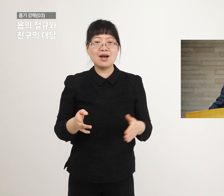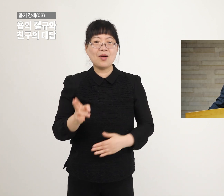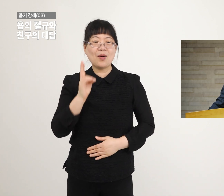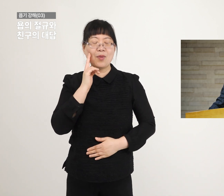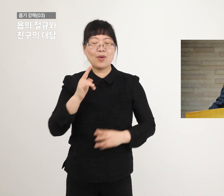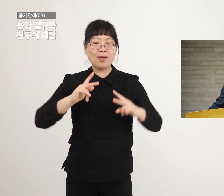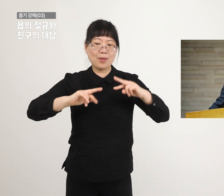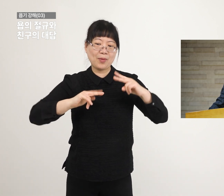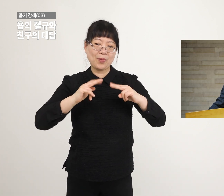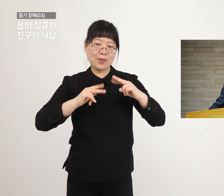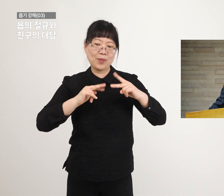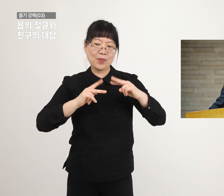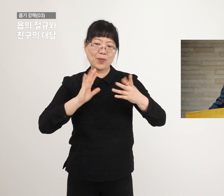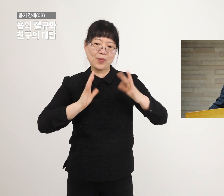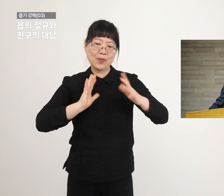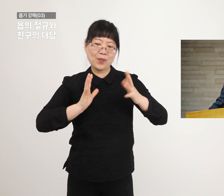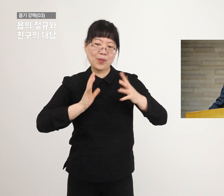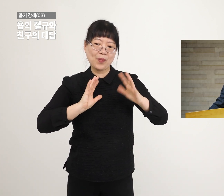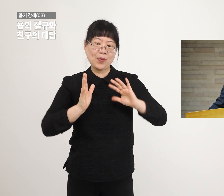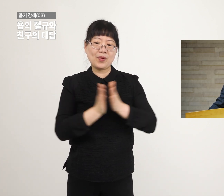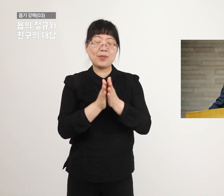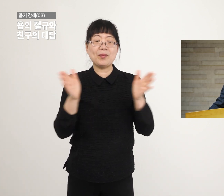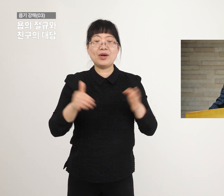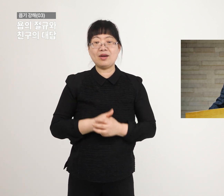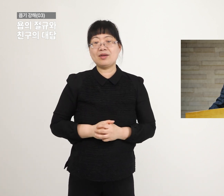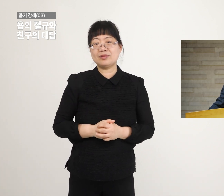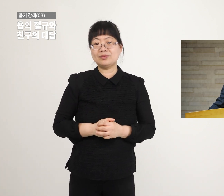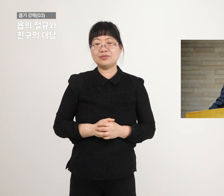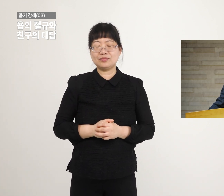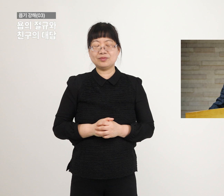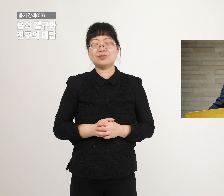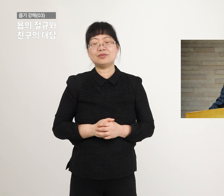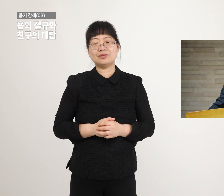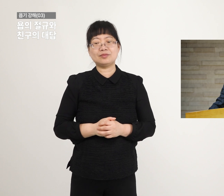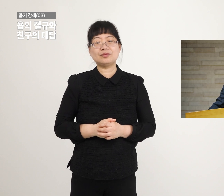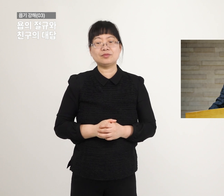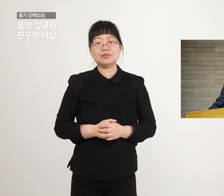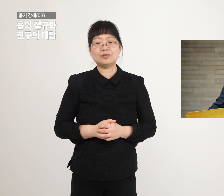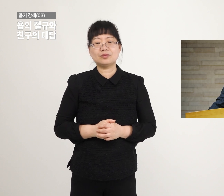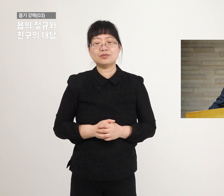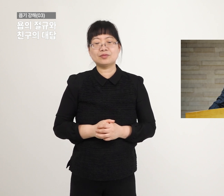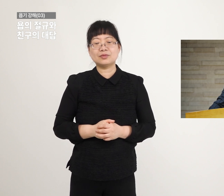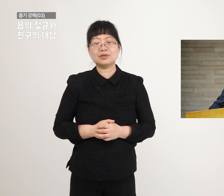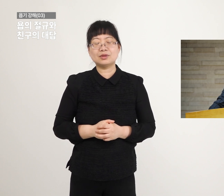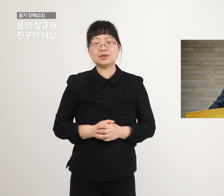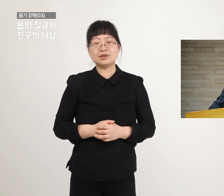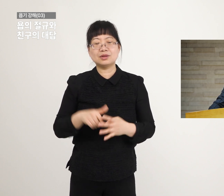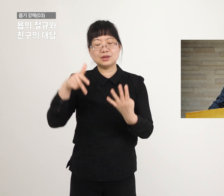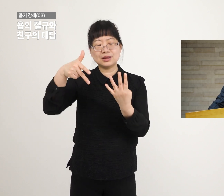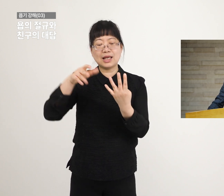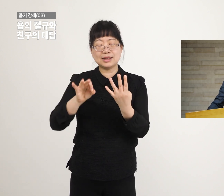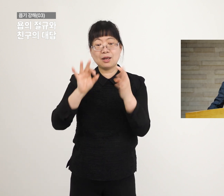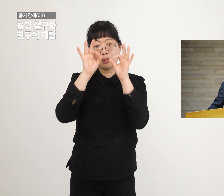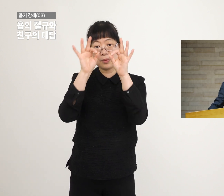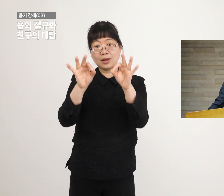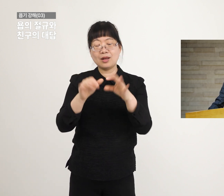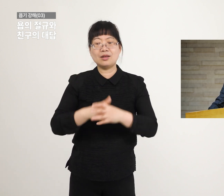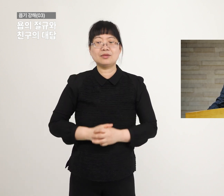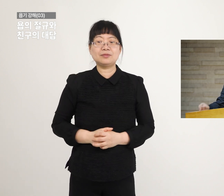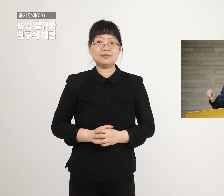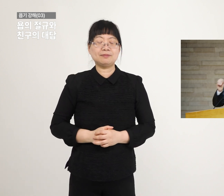격렬한 논쟁 공방이 시작됩니다. 오늘 본문이 그 부분이에요. 자, 4장으로 넘어와서